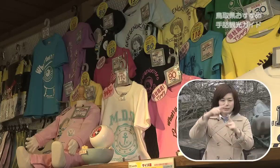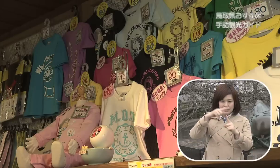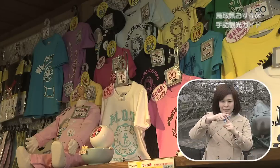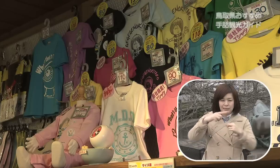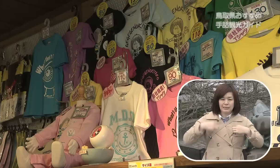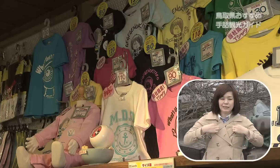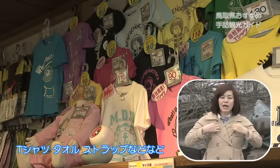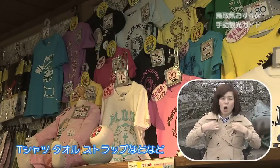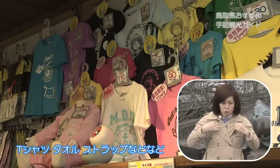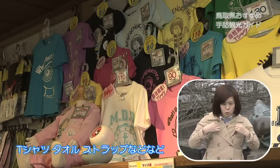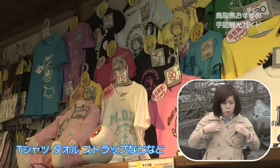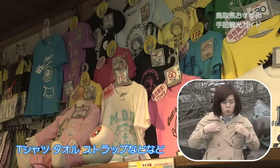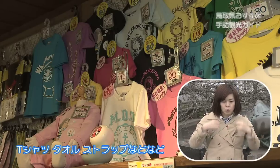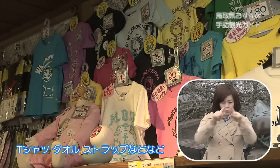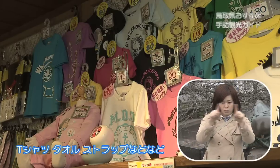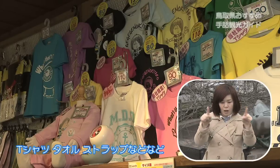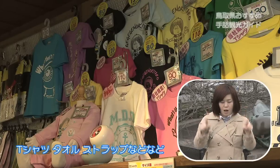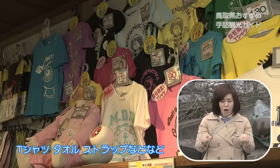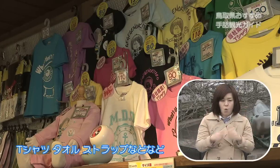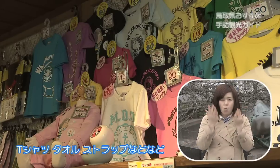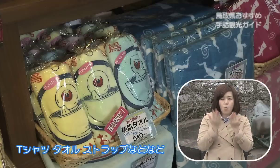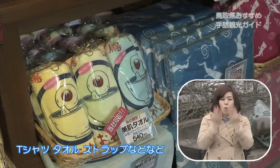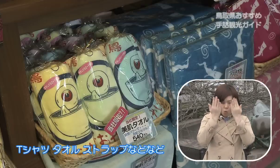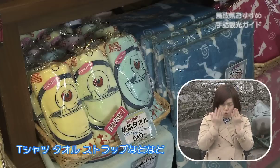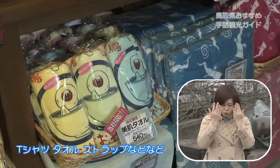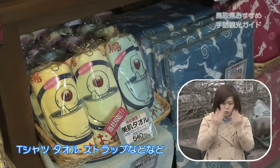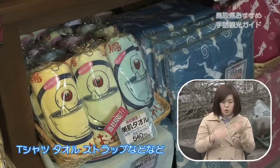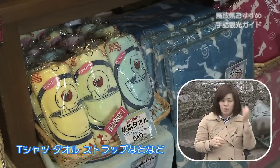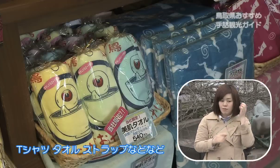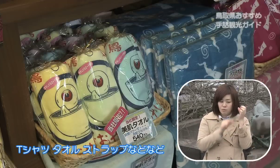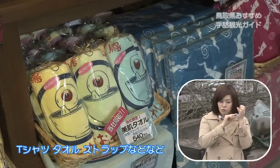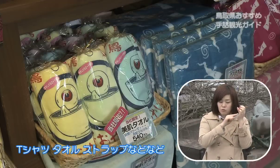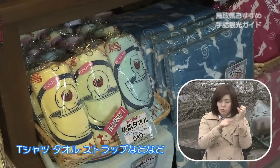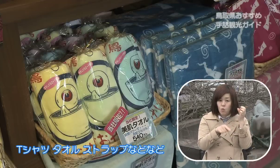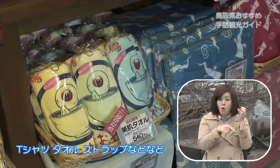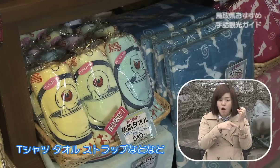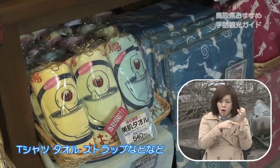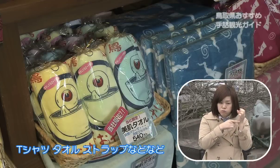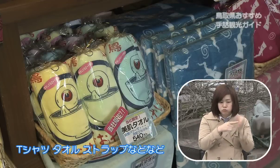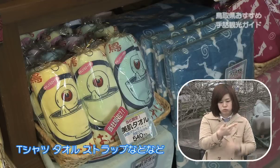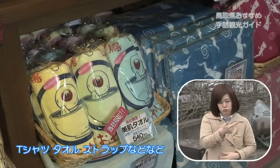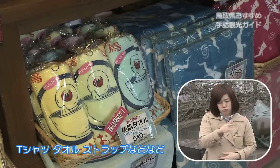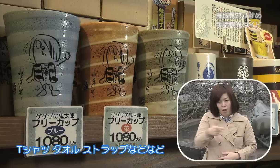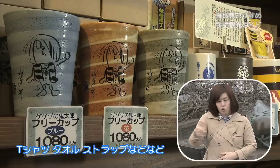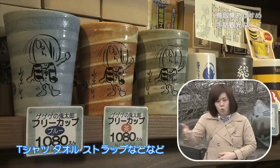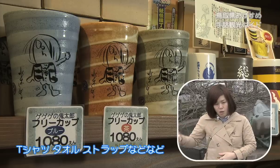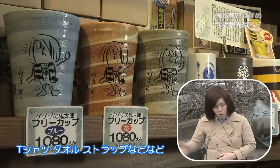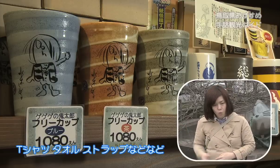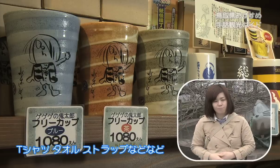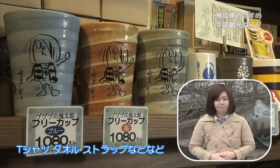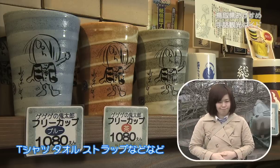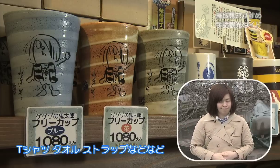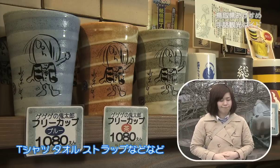バッグTシャツタオルストラップなど